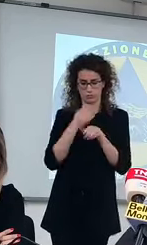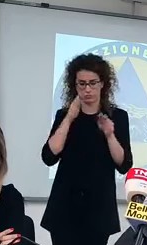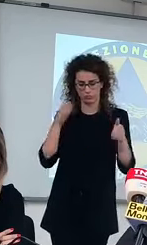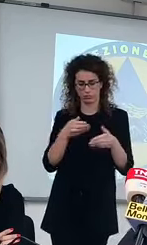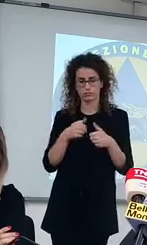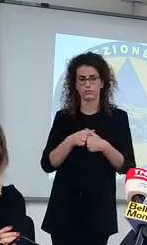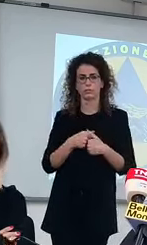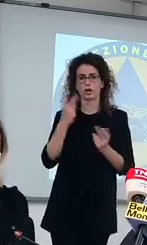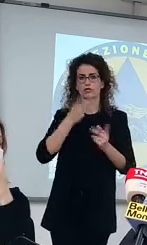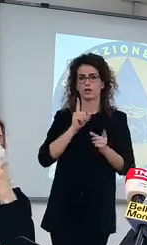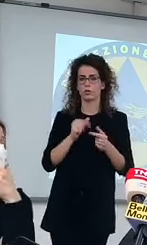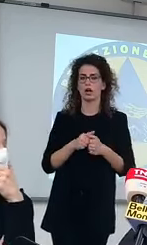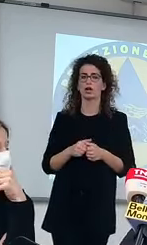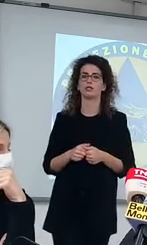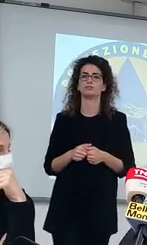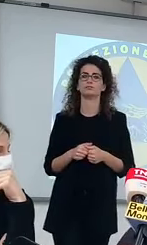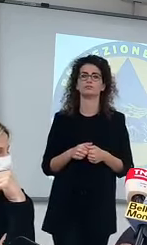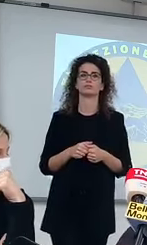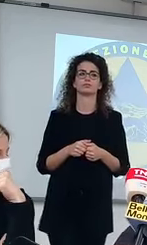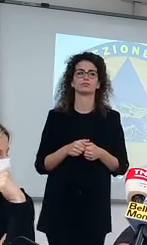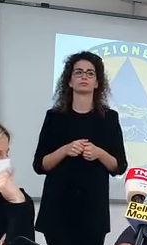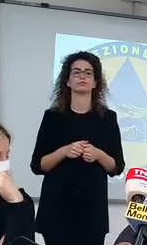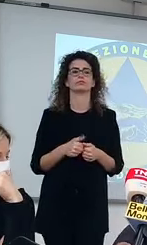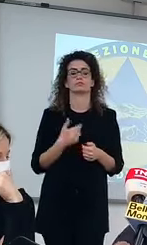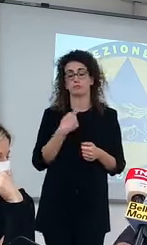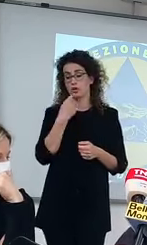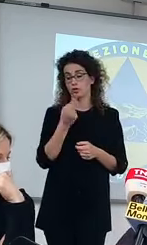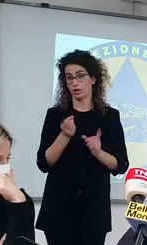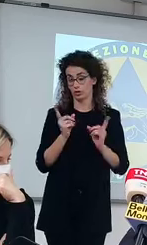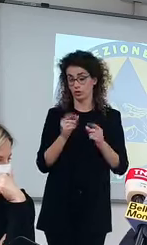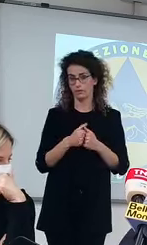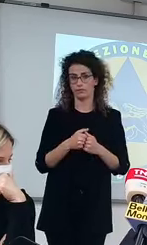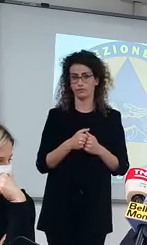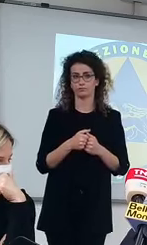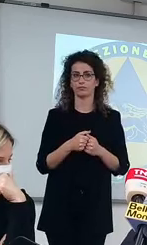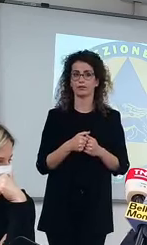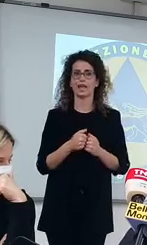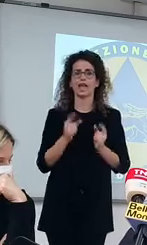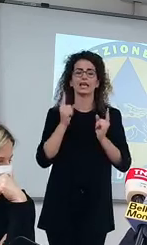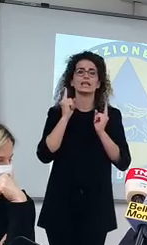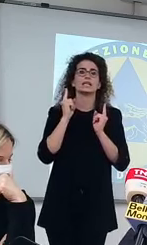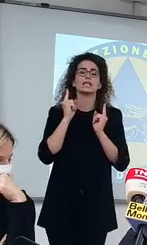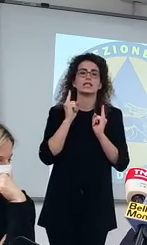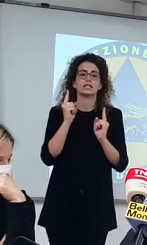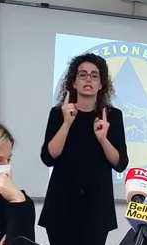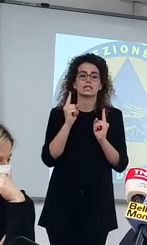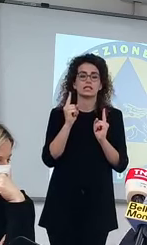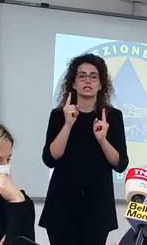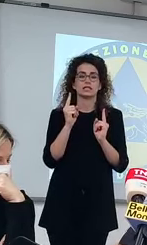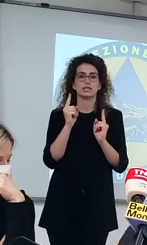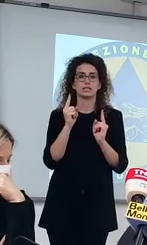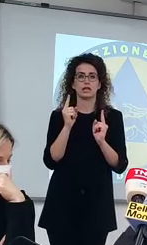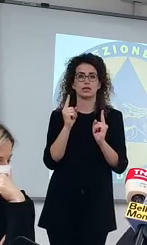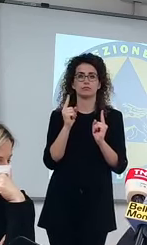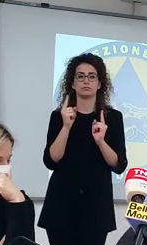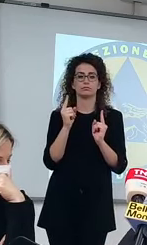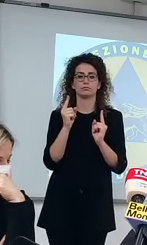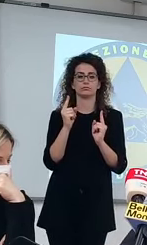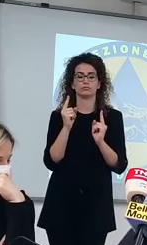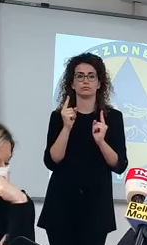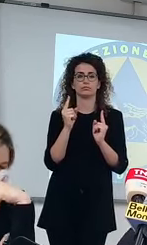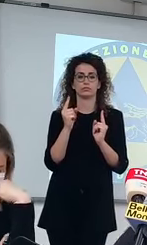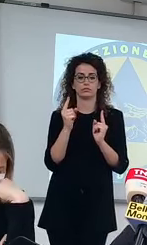vero che io ho anche detto che se maturerà, e se matura a breve,